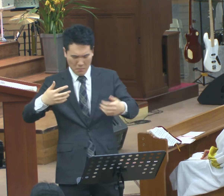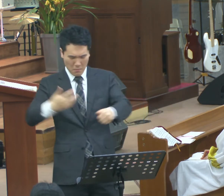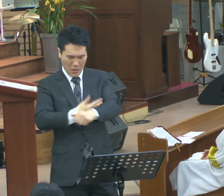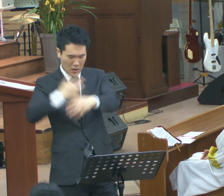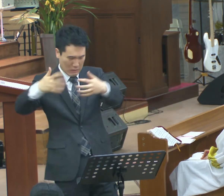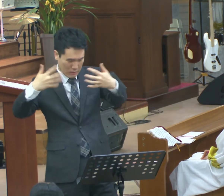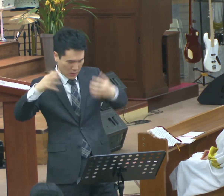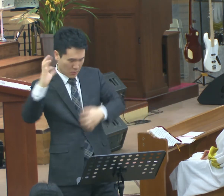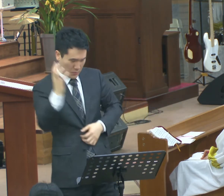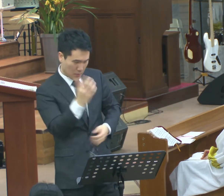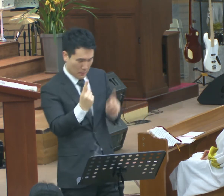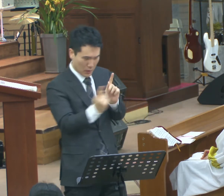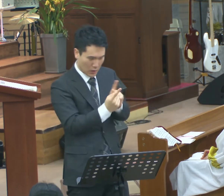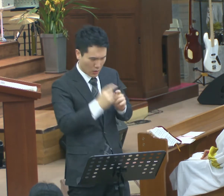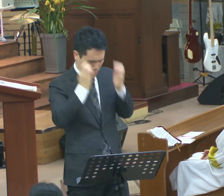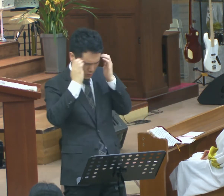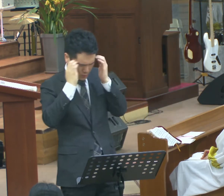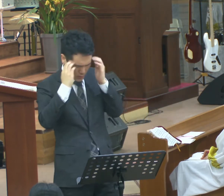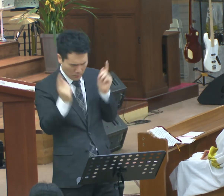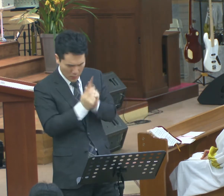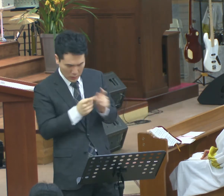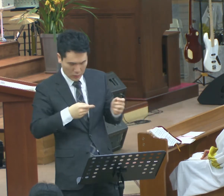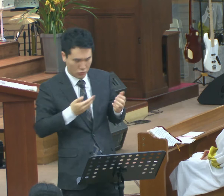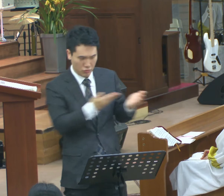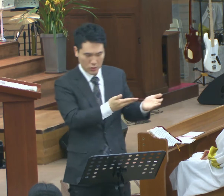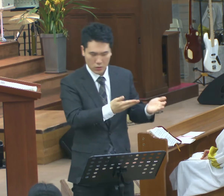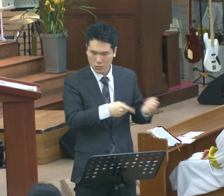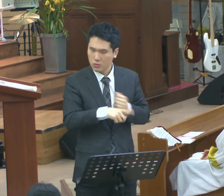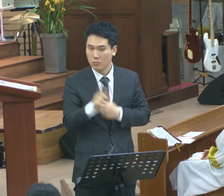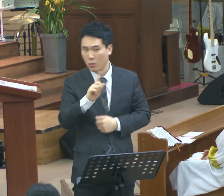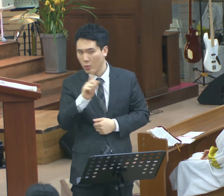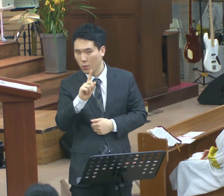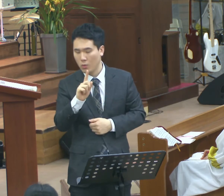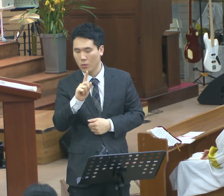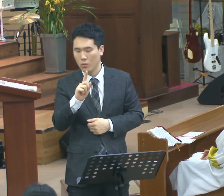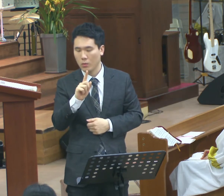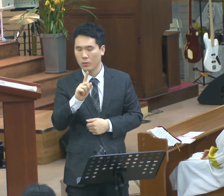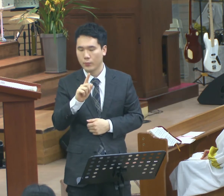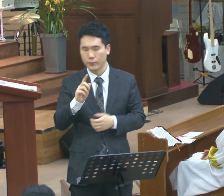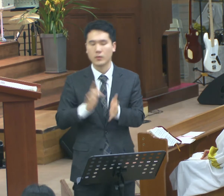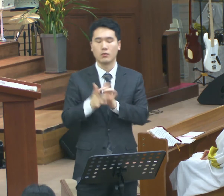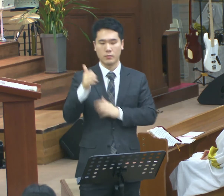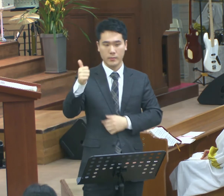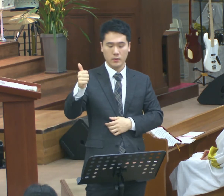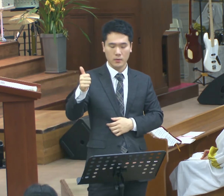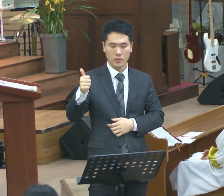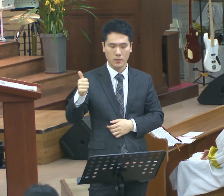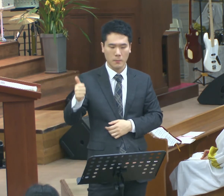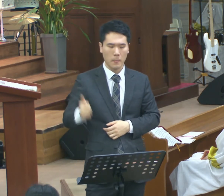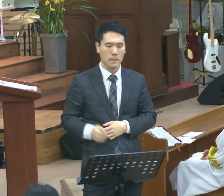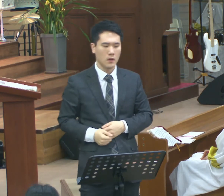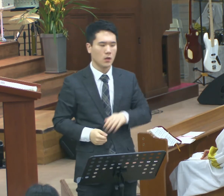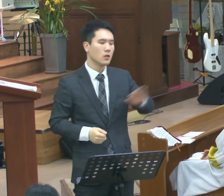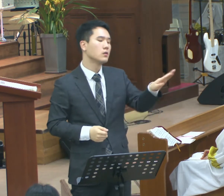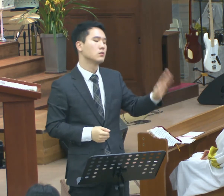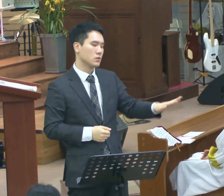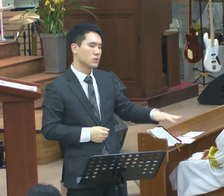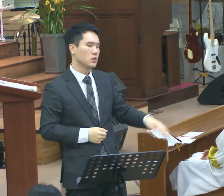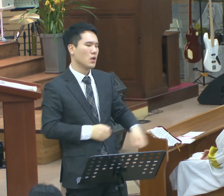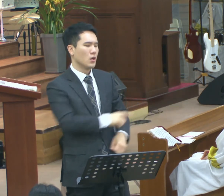예수님은 너희들의 전문 분야라 할지라도 이것이 너희의 분야가 아니고 이 분야에도 내가 주인이고 내가 통치자고 내가